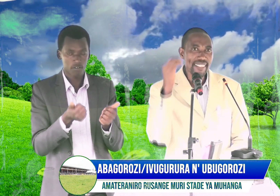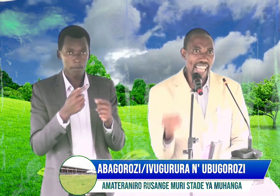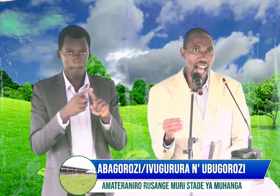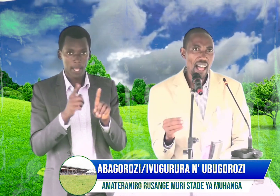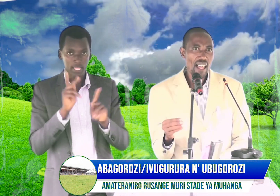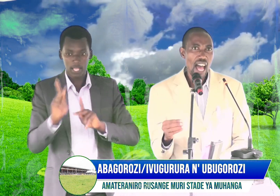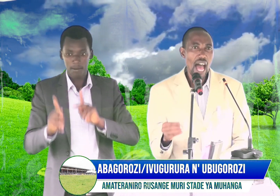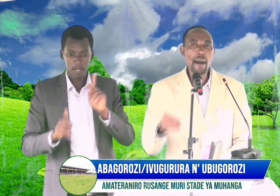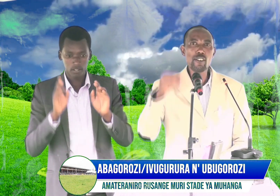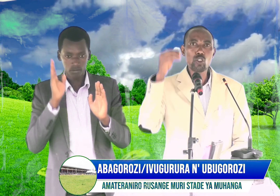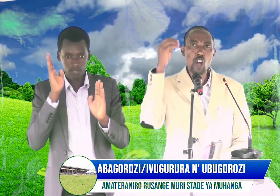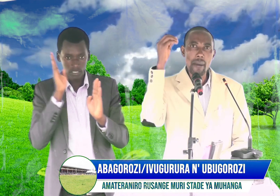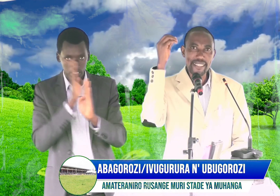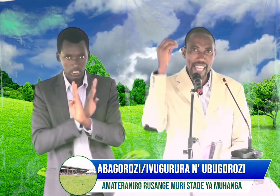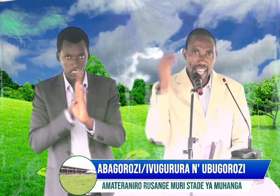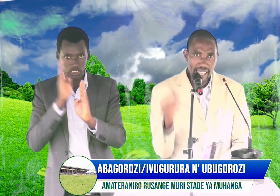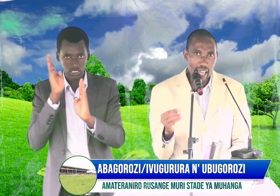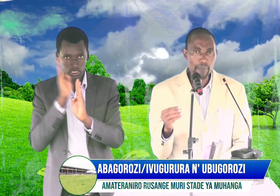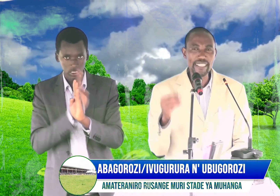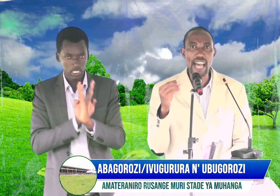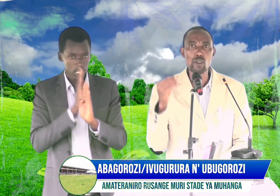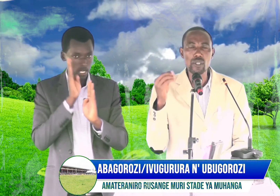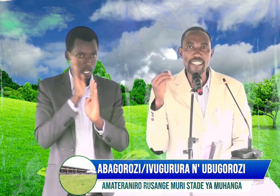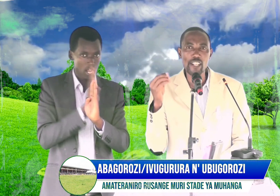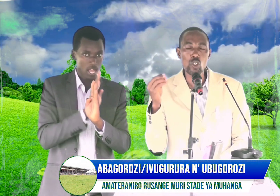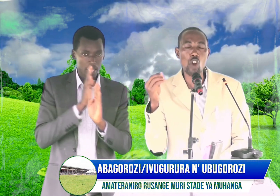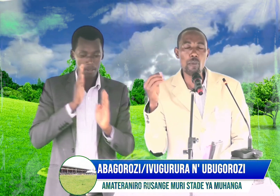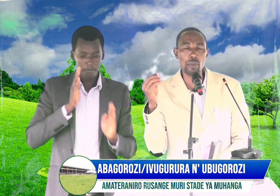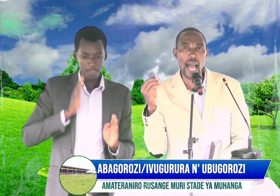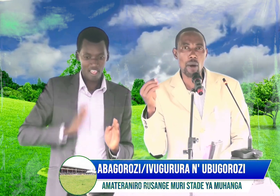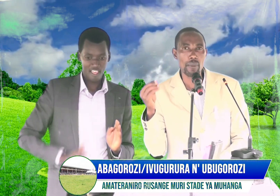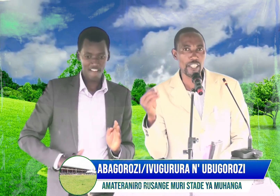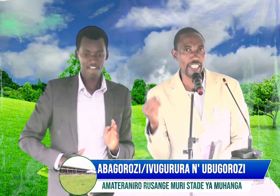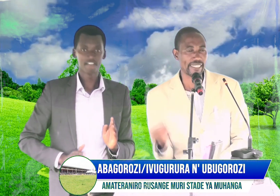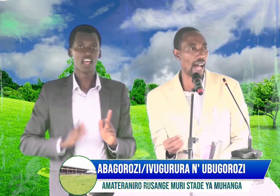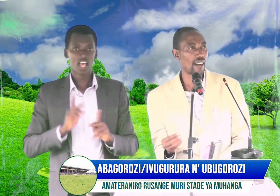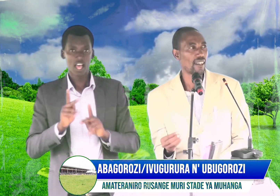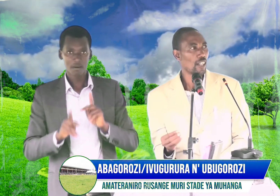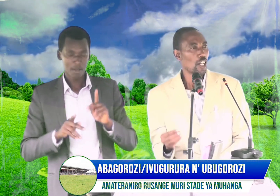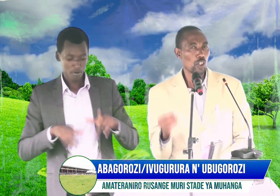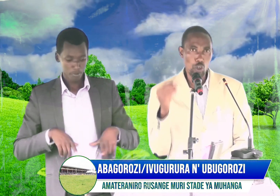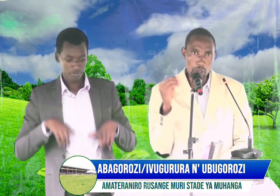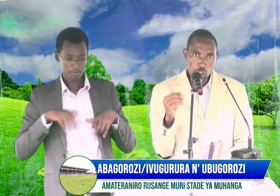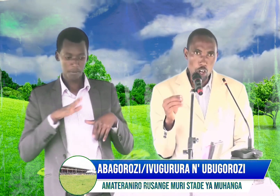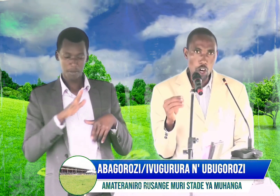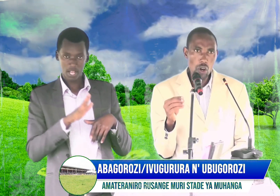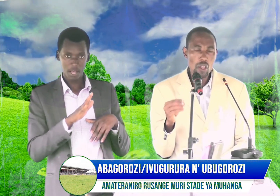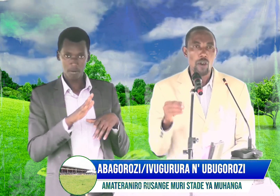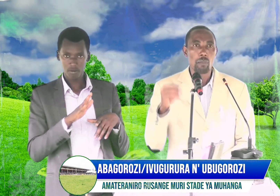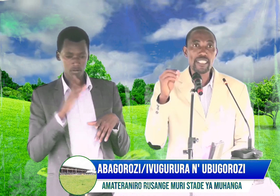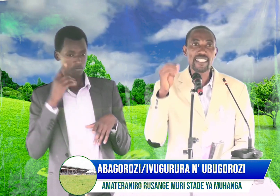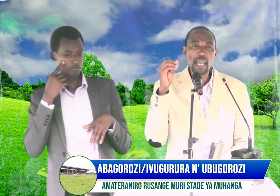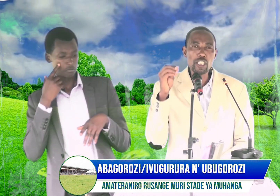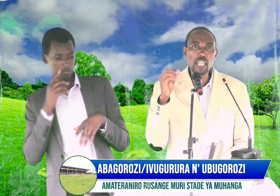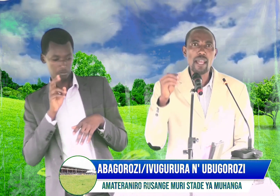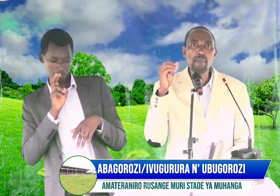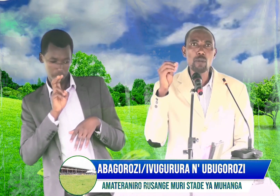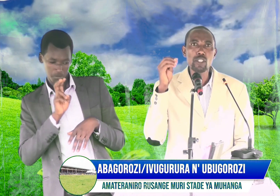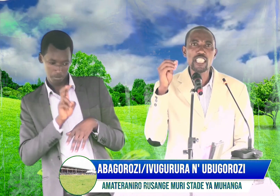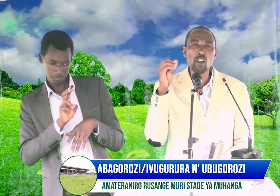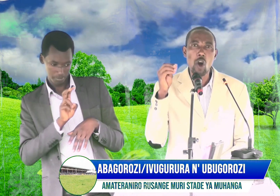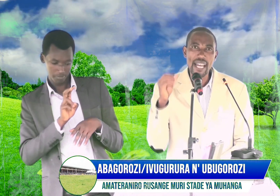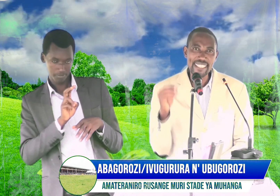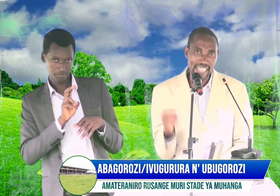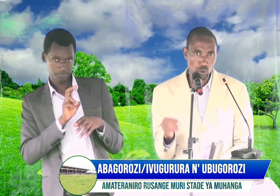uko basa, abantu uko bateye bitandukanye n'uko bu bwabo biyita. Ku buryo mu gitabo